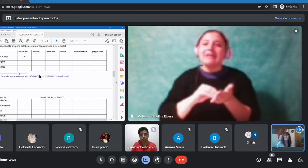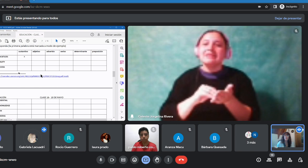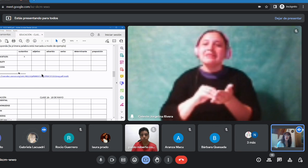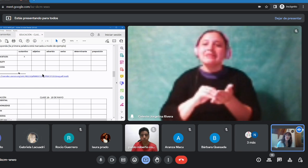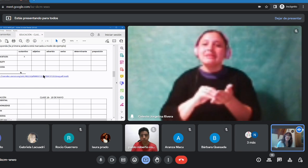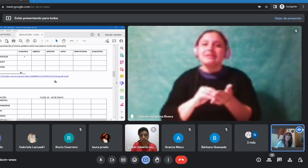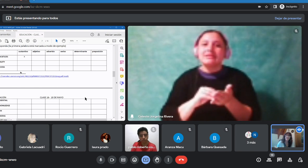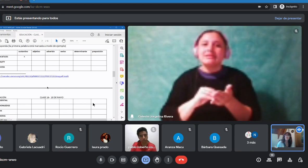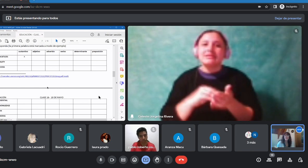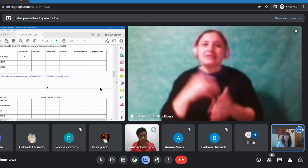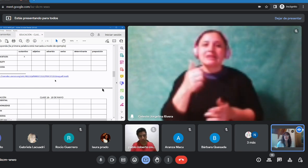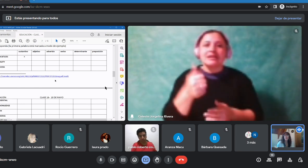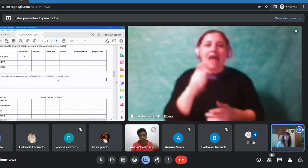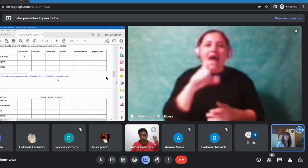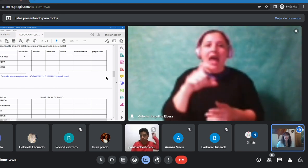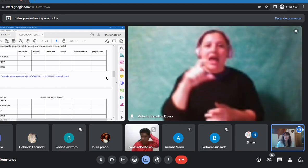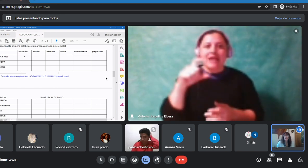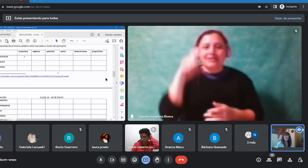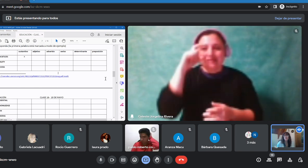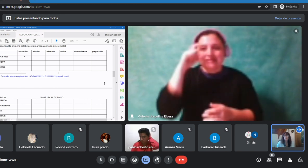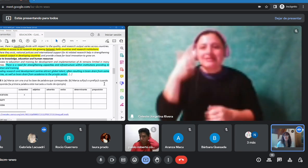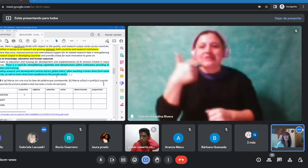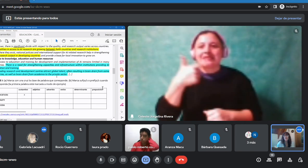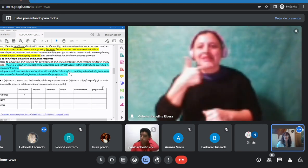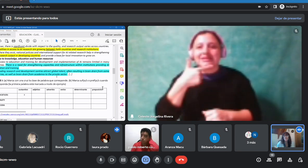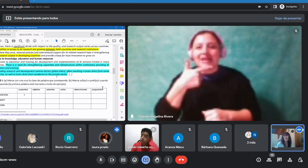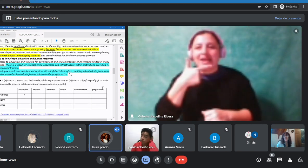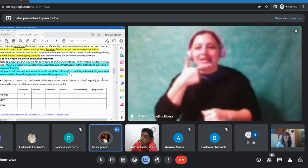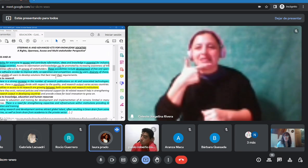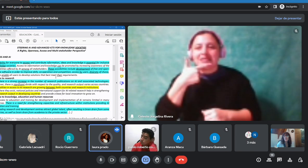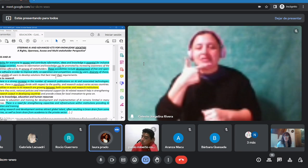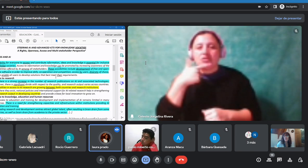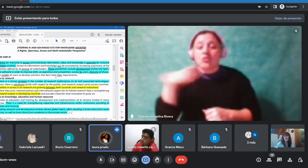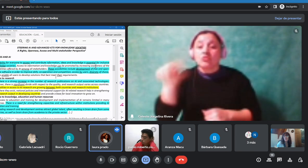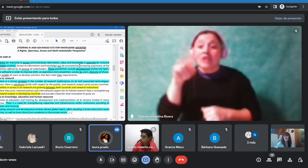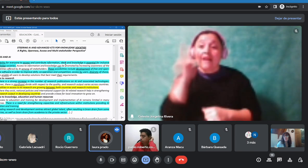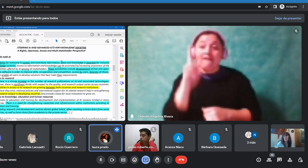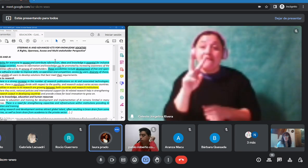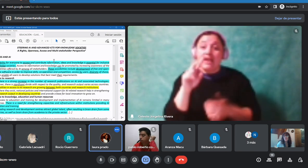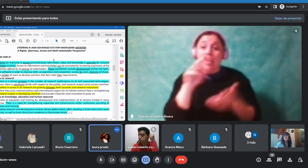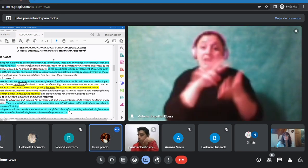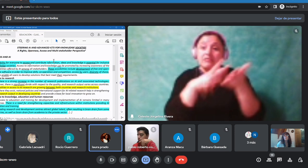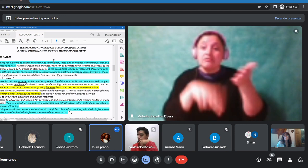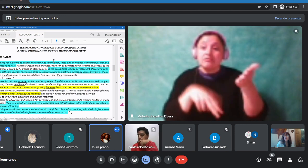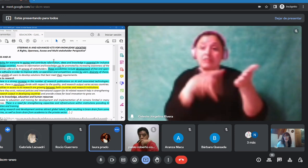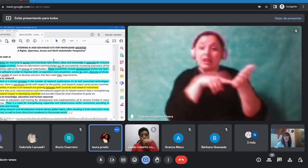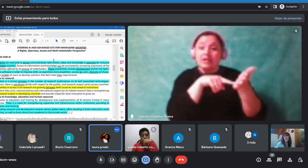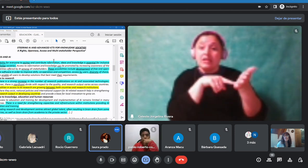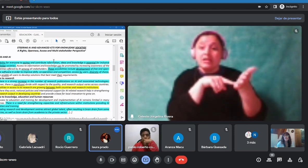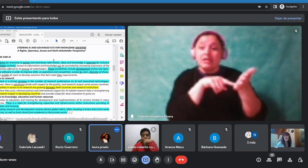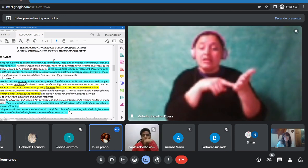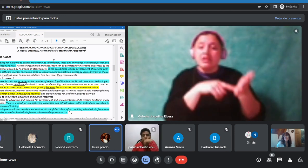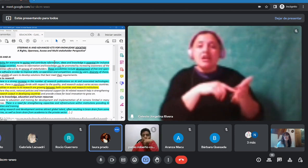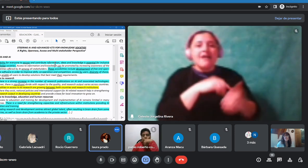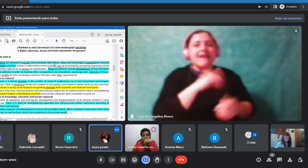access o access. Ahí cómo está en el texto, fíjense. En este caso está como verbo. Bien.